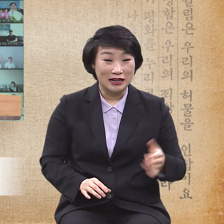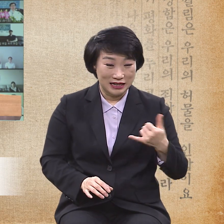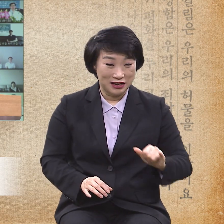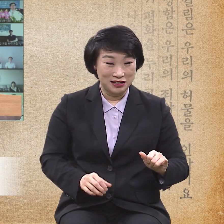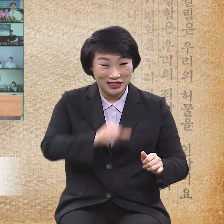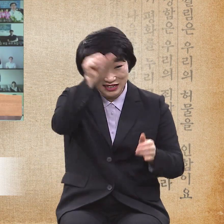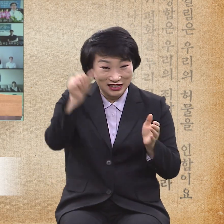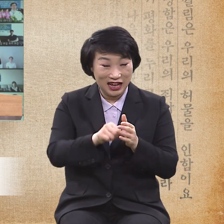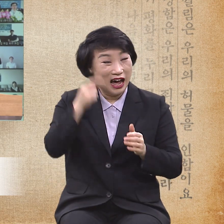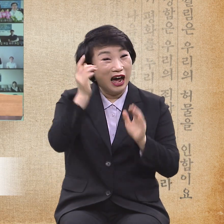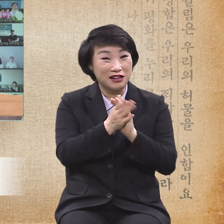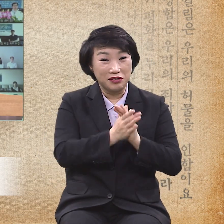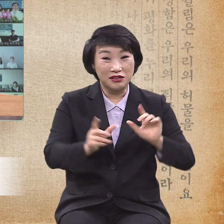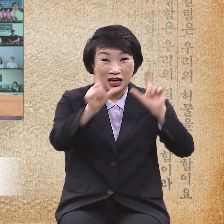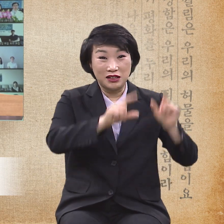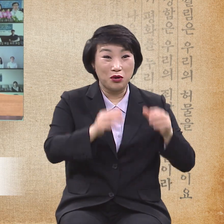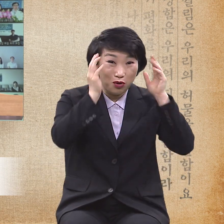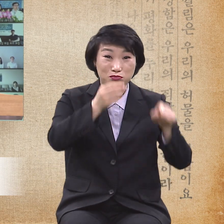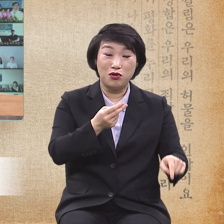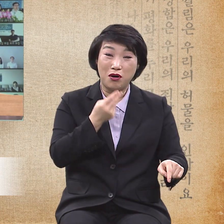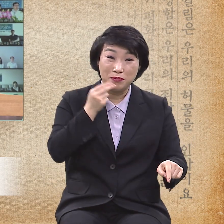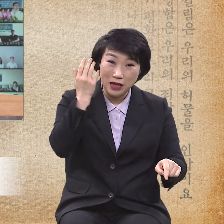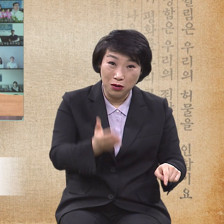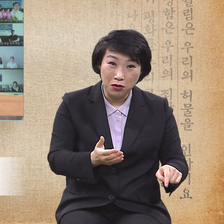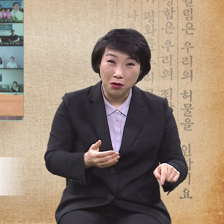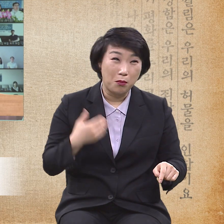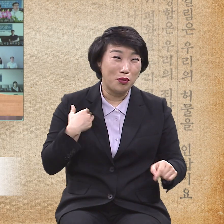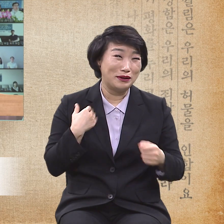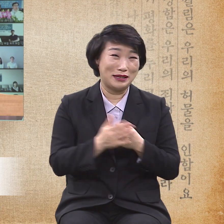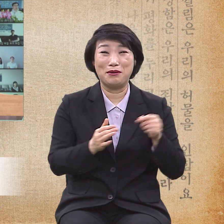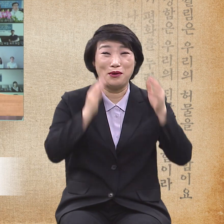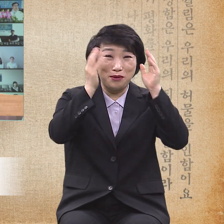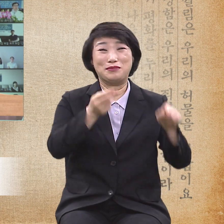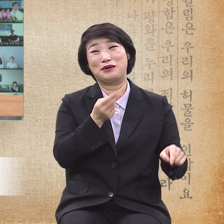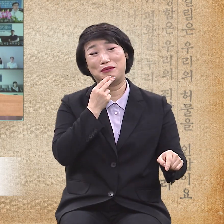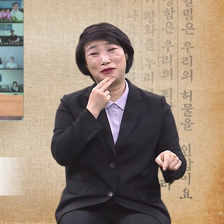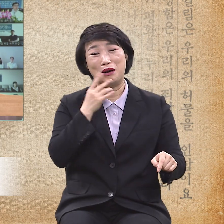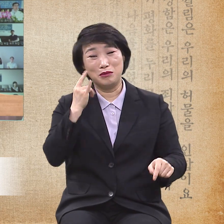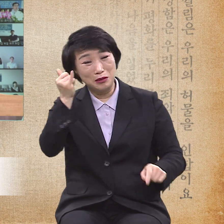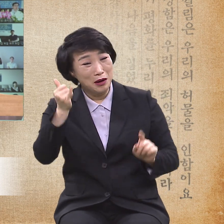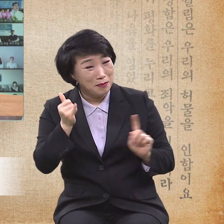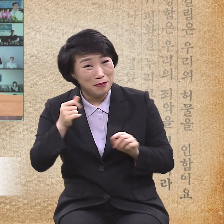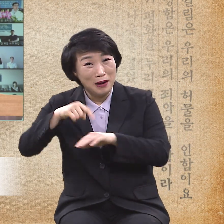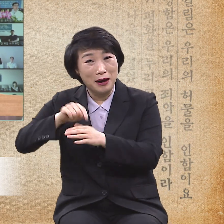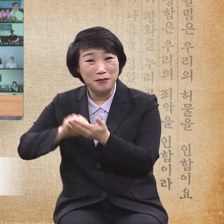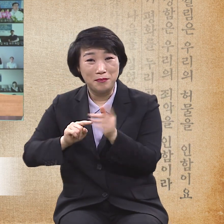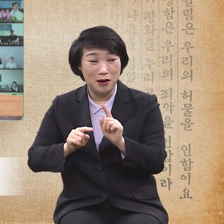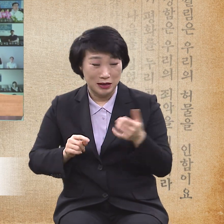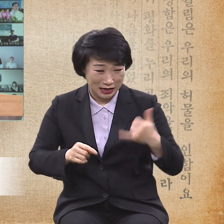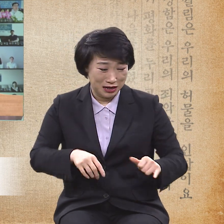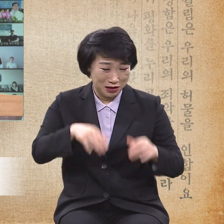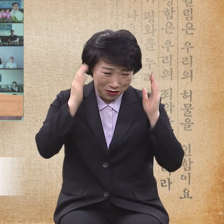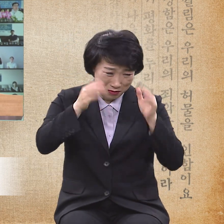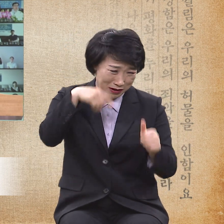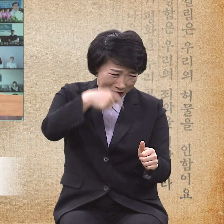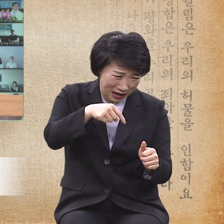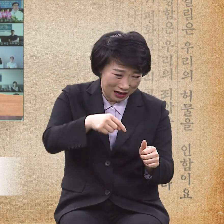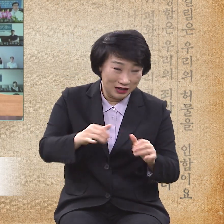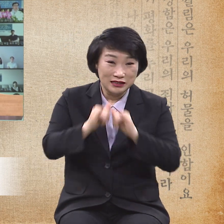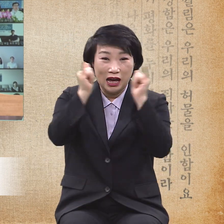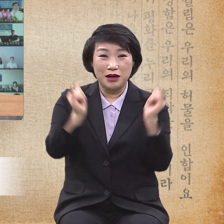사는 사람이 공부를 한 것은 모르고 사니까 공부를 하지. 부모는 공부시켜서 그래야 어떻든